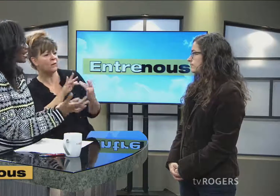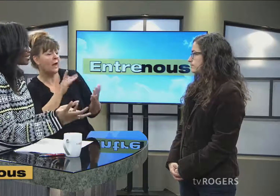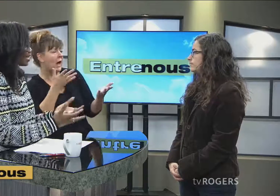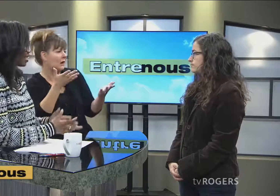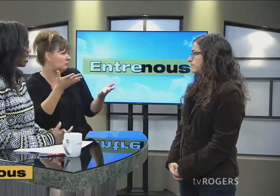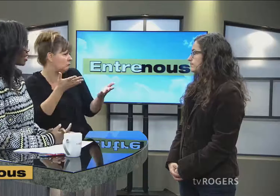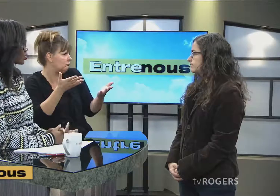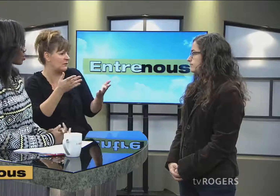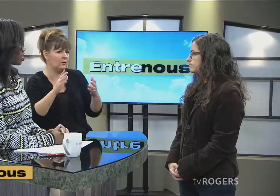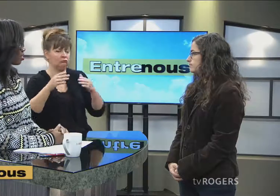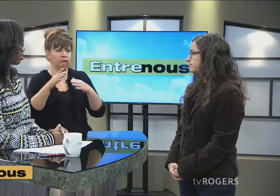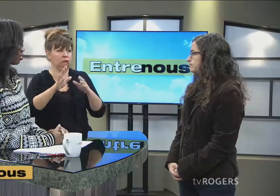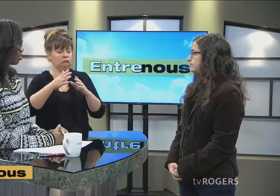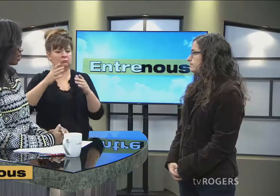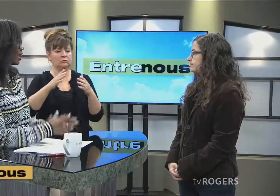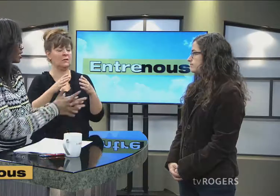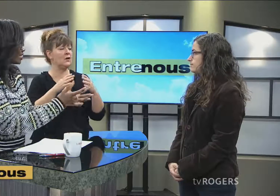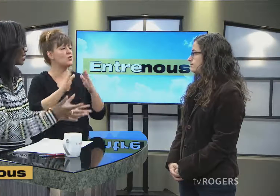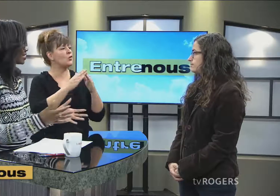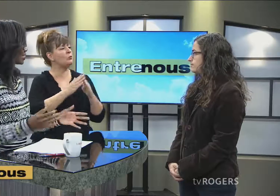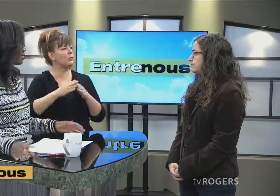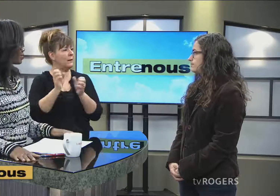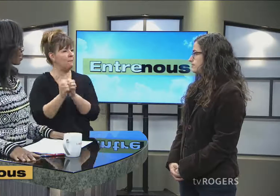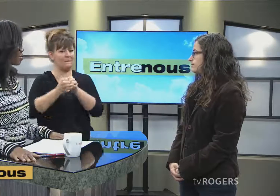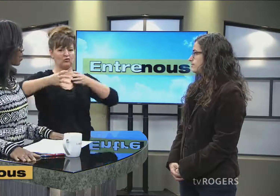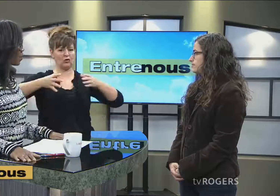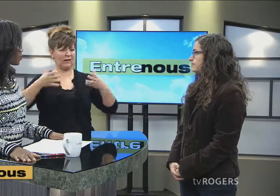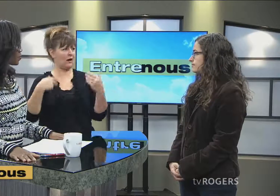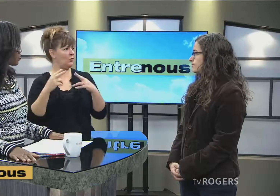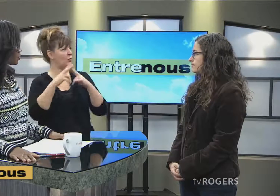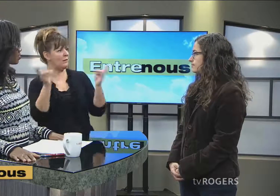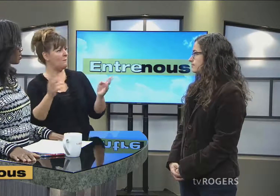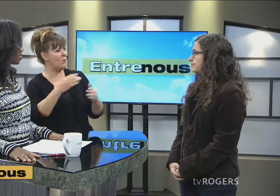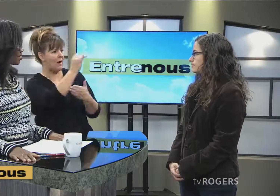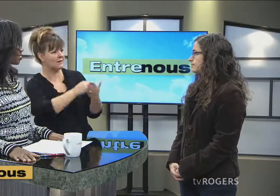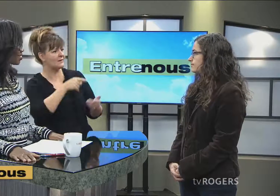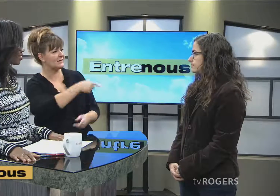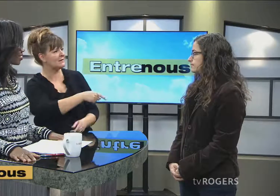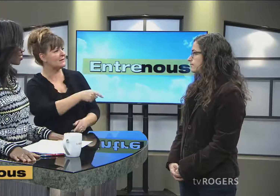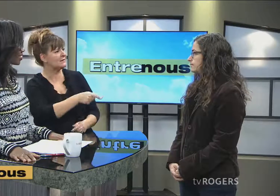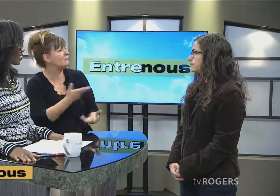nécessairement accès à ce genre, à ces artistes-là, finalement.